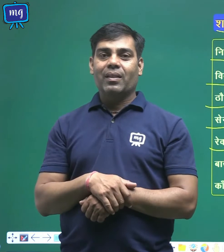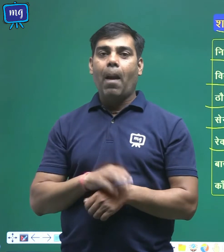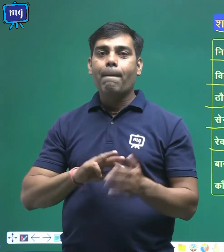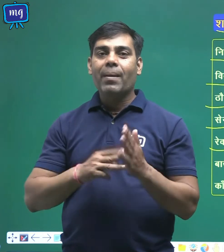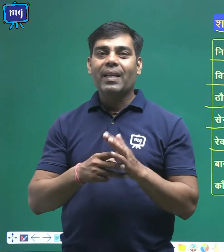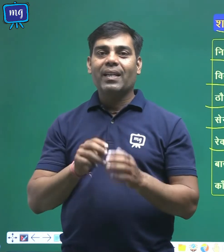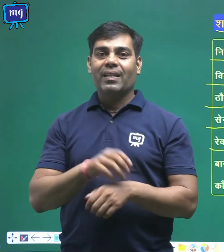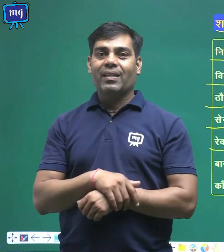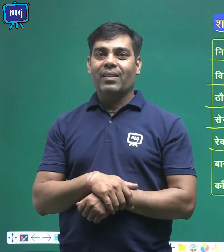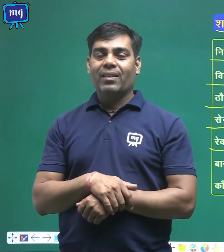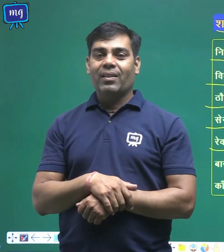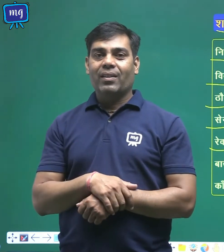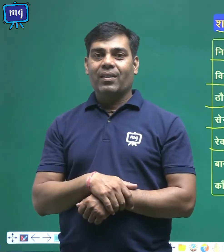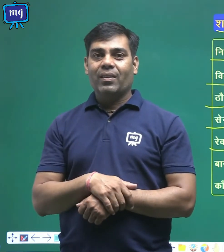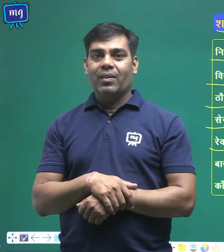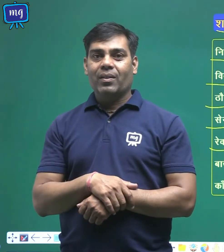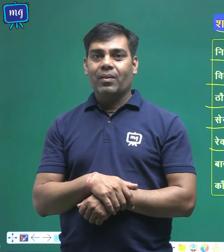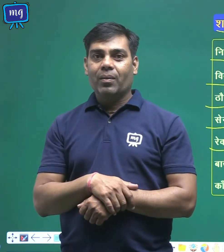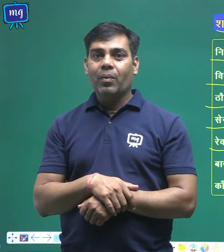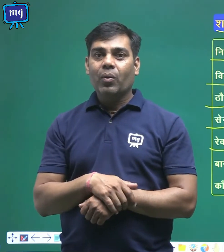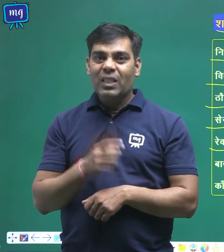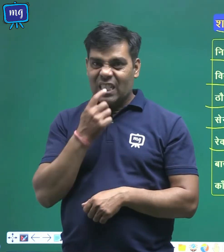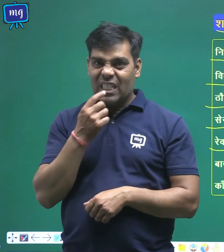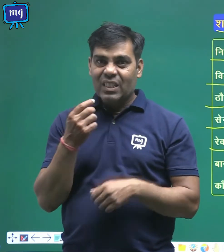अर्थ है भेड़ों का समूह।